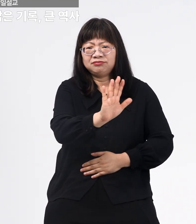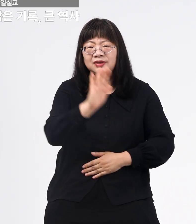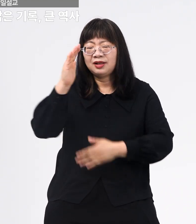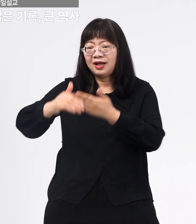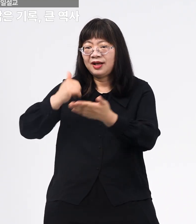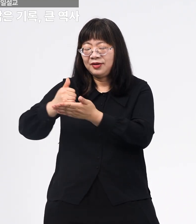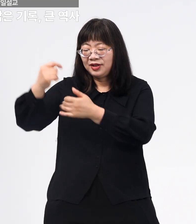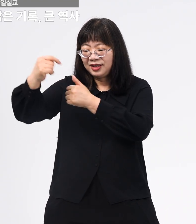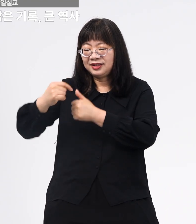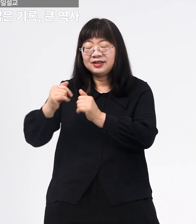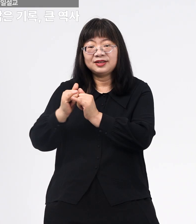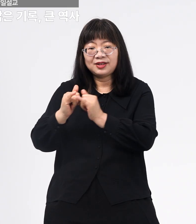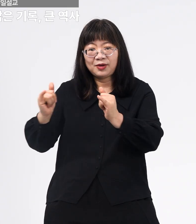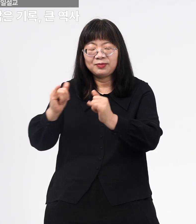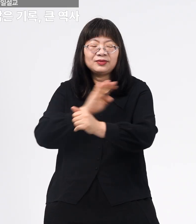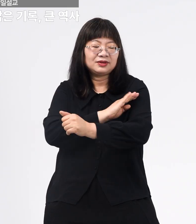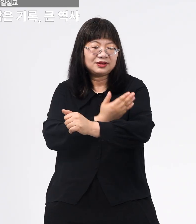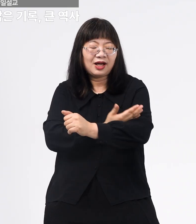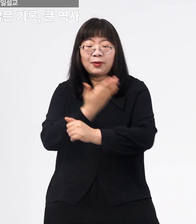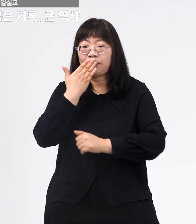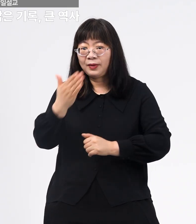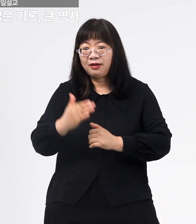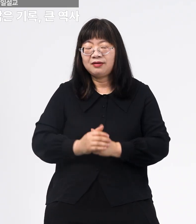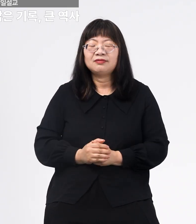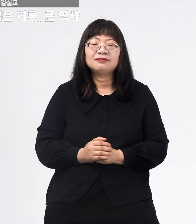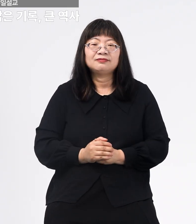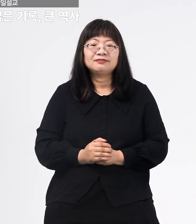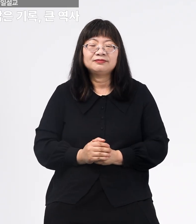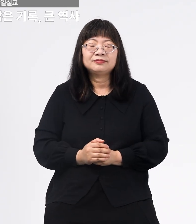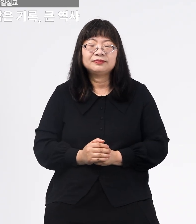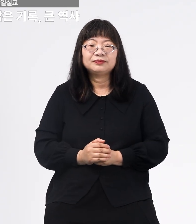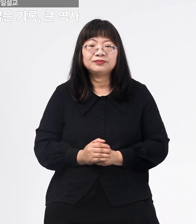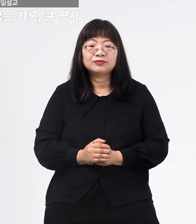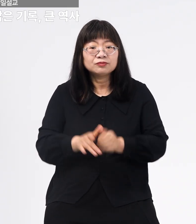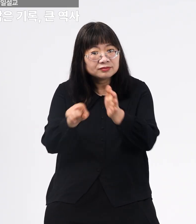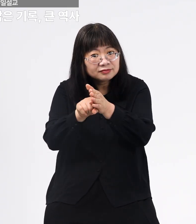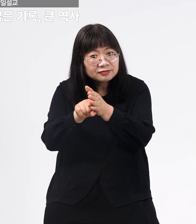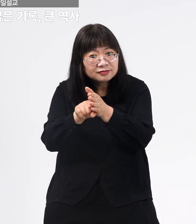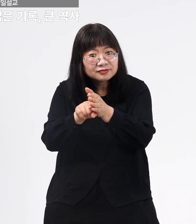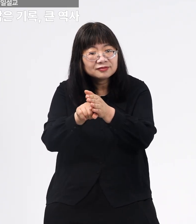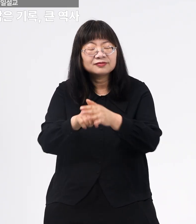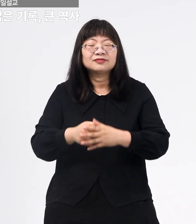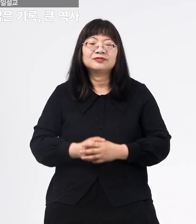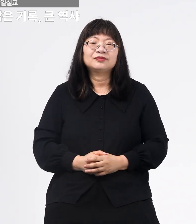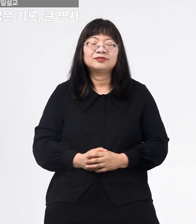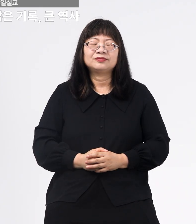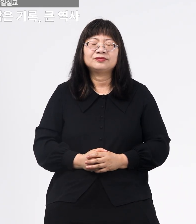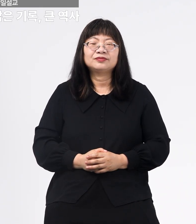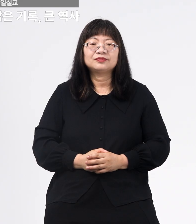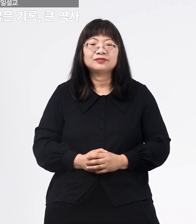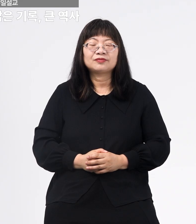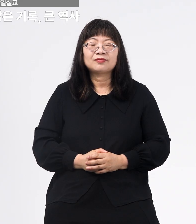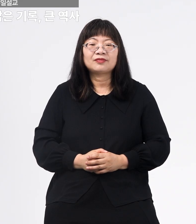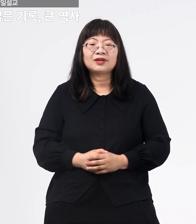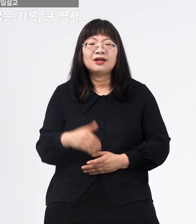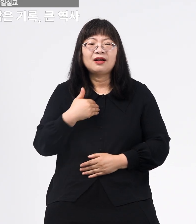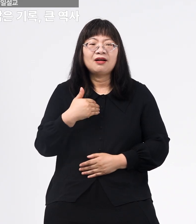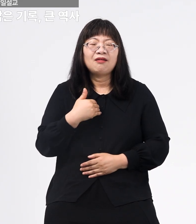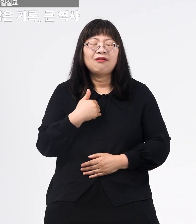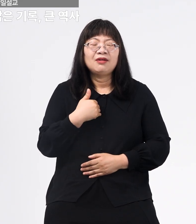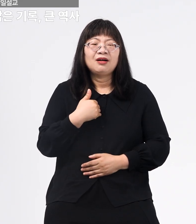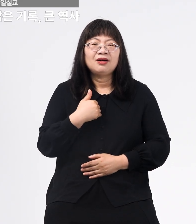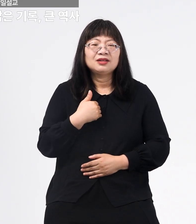하나님이 시킨 사람이 자격이 있는 사람입니다. 믿으세요? 예. 난 아직